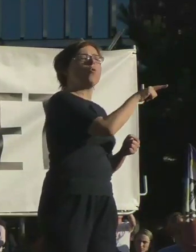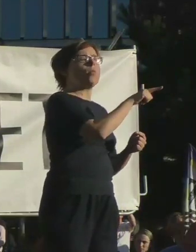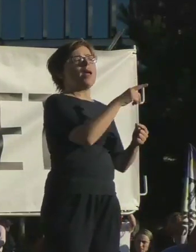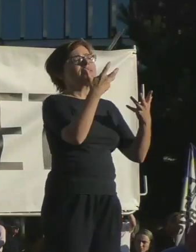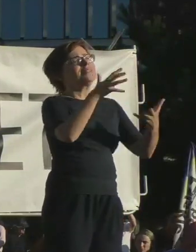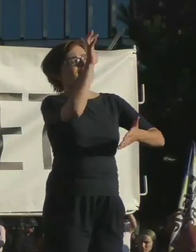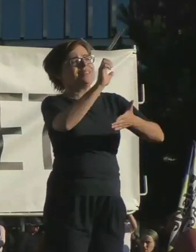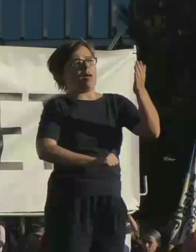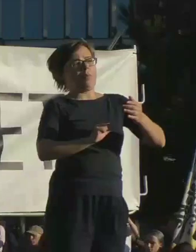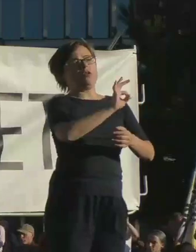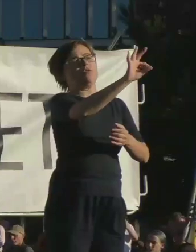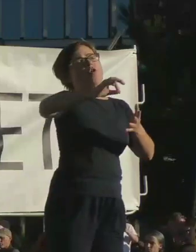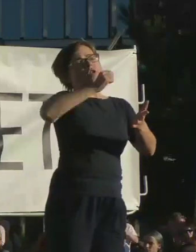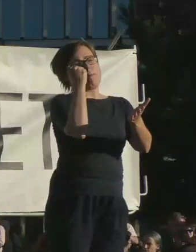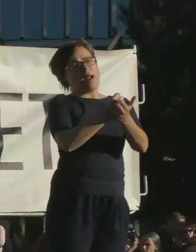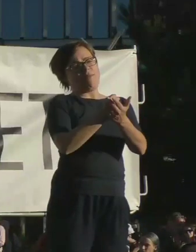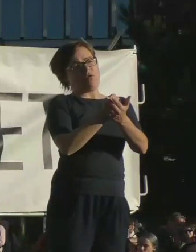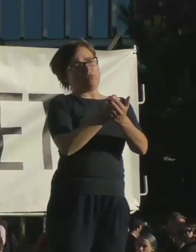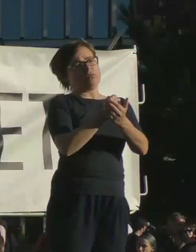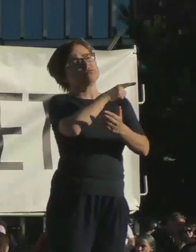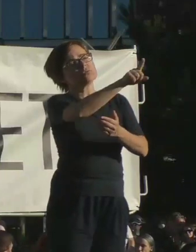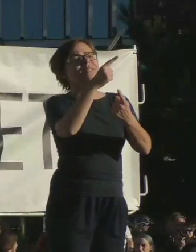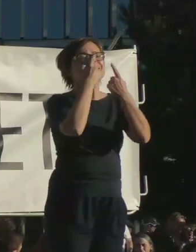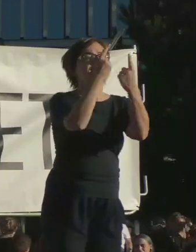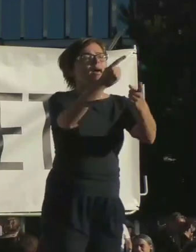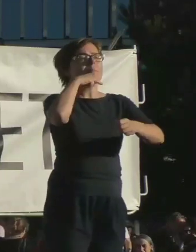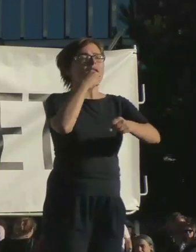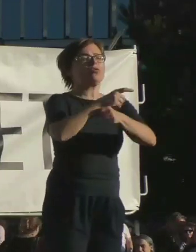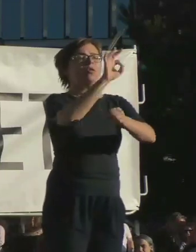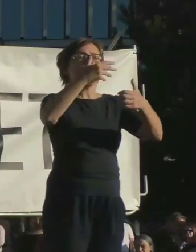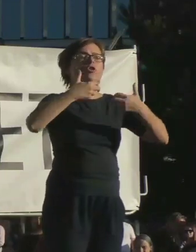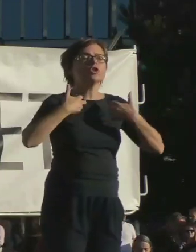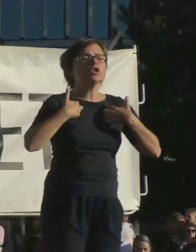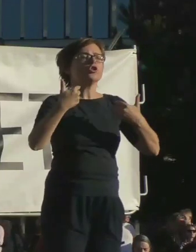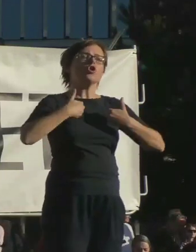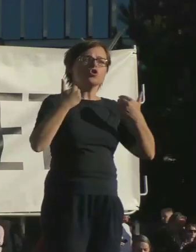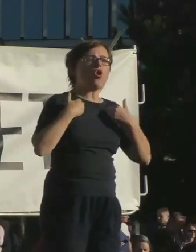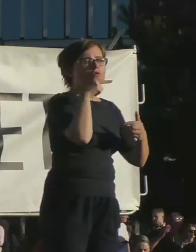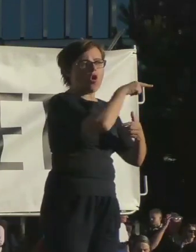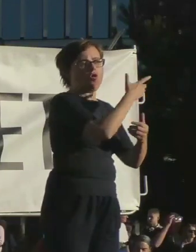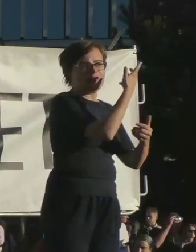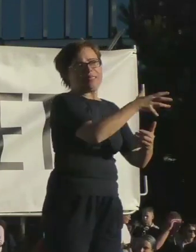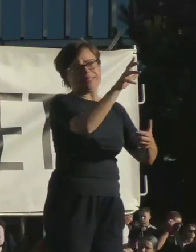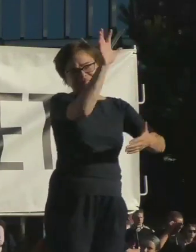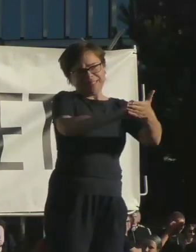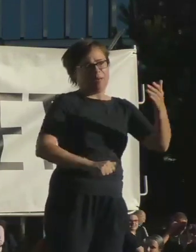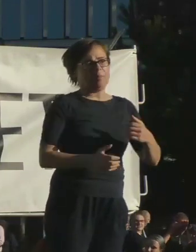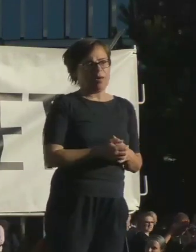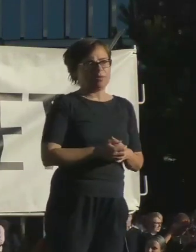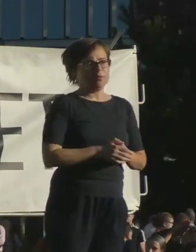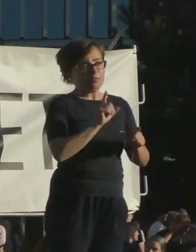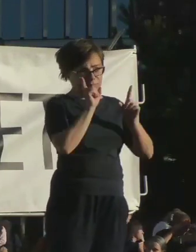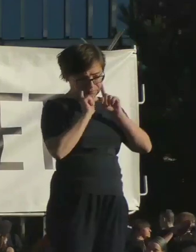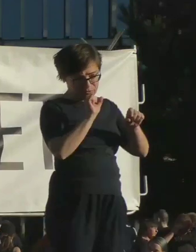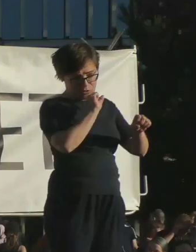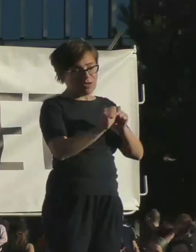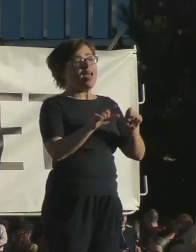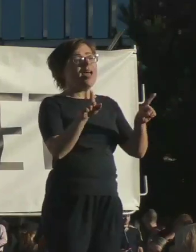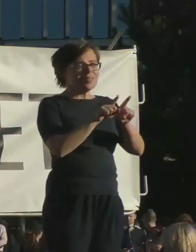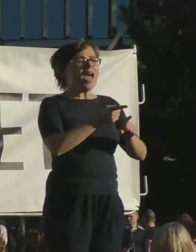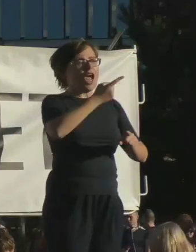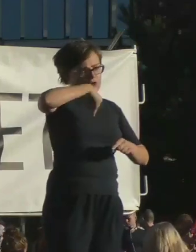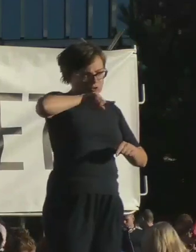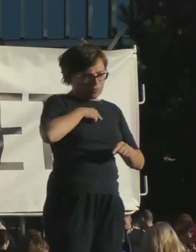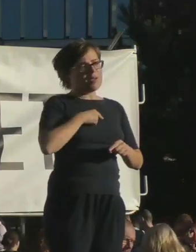do decydowania o swoim życiu i zdrowiu. Mamy sprzeczność interesów z